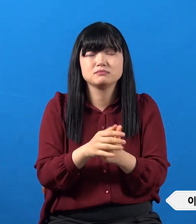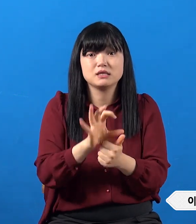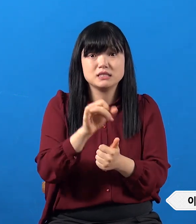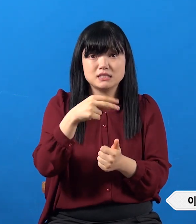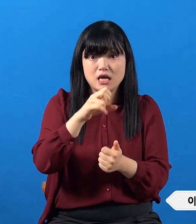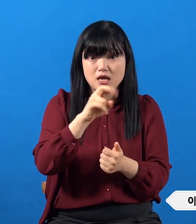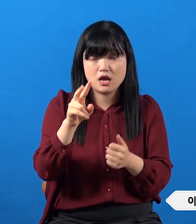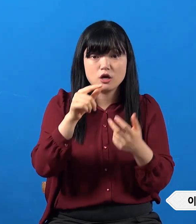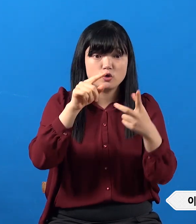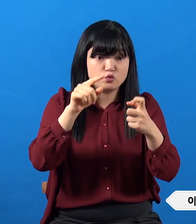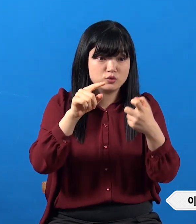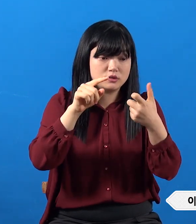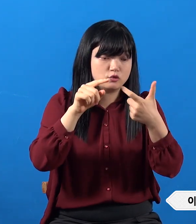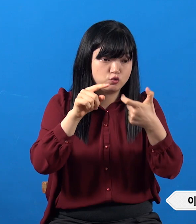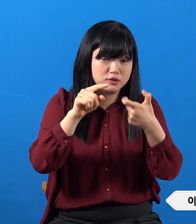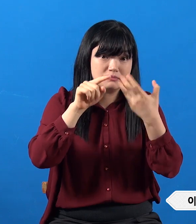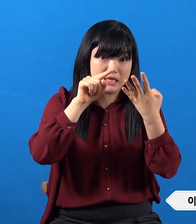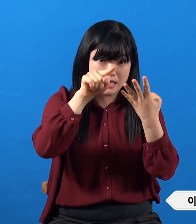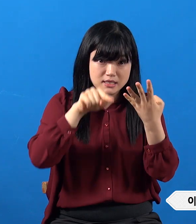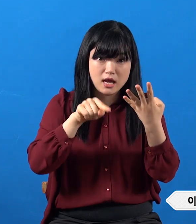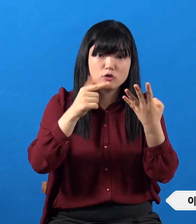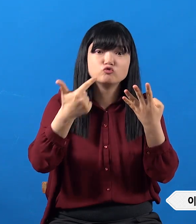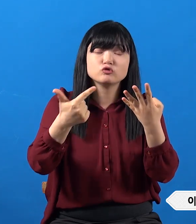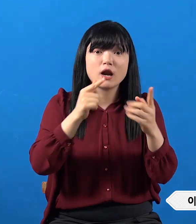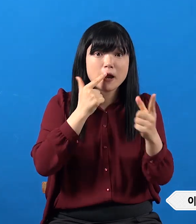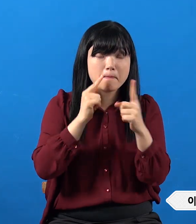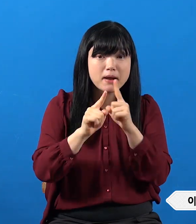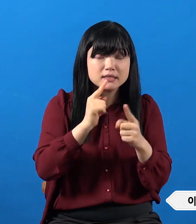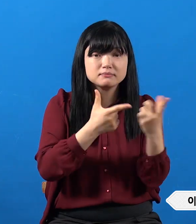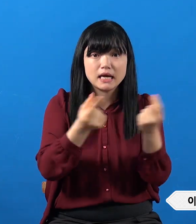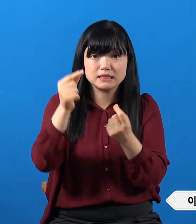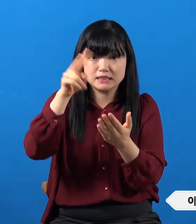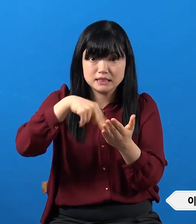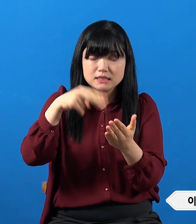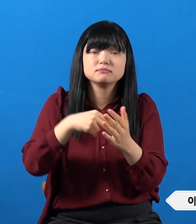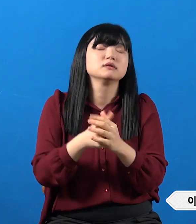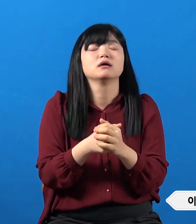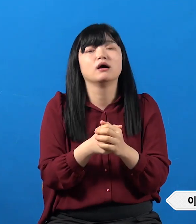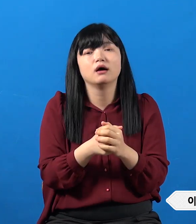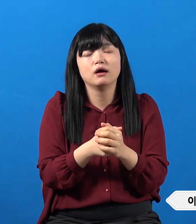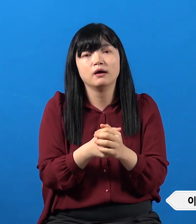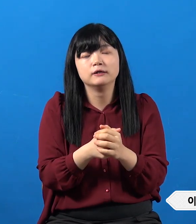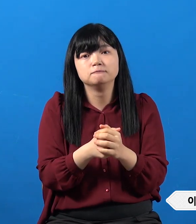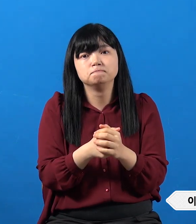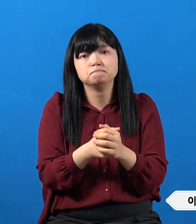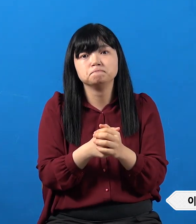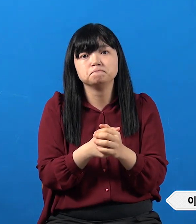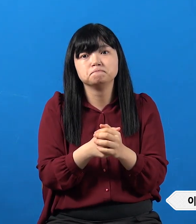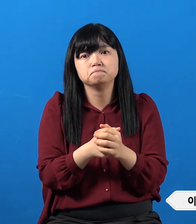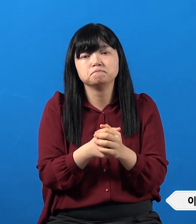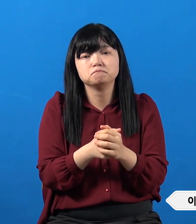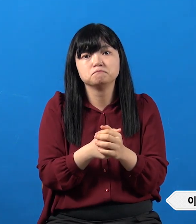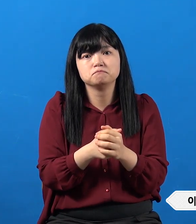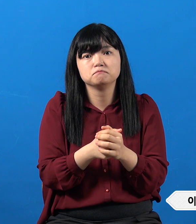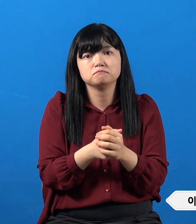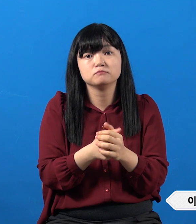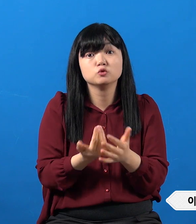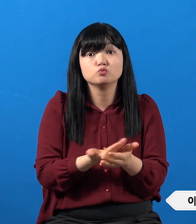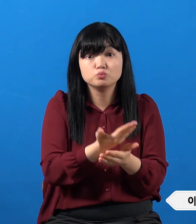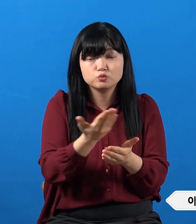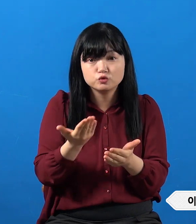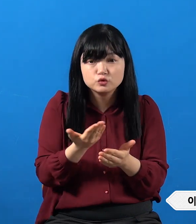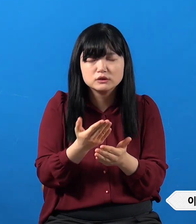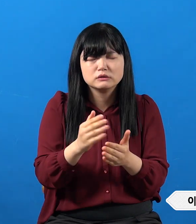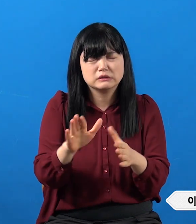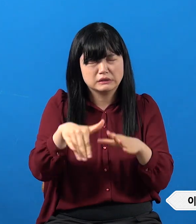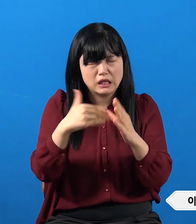이사야 64장 6절의 말씀을 다 함께 같이 읽겠습니다. 이사야 64장 6절 시작. 무릇